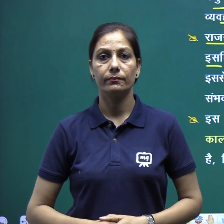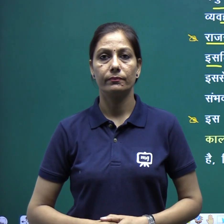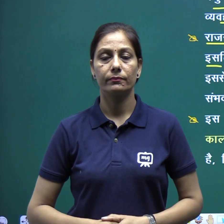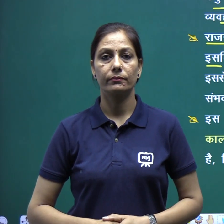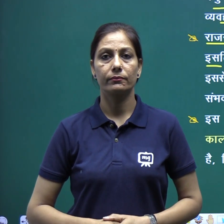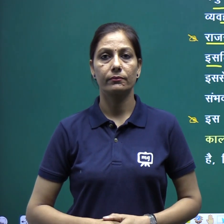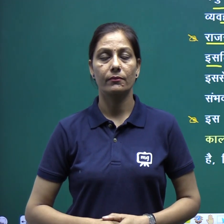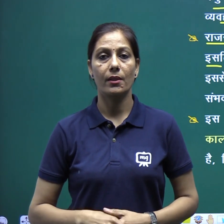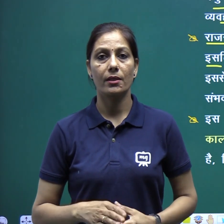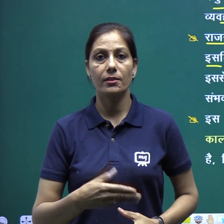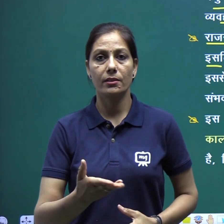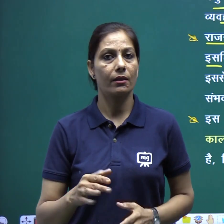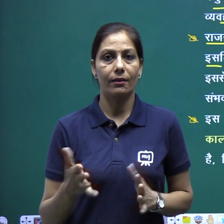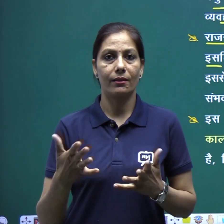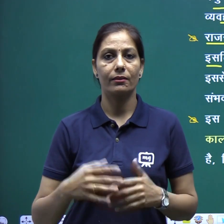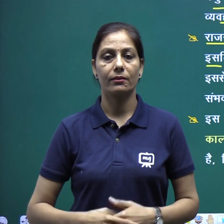इसलिए नहीं करता